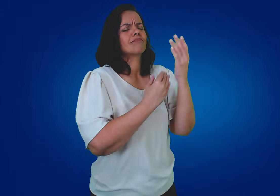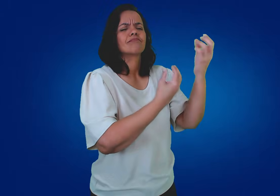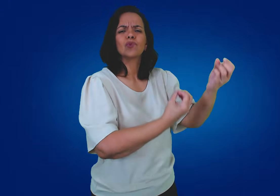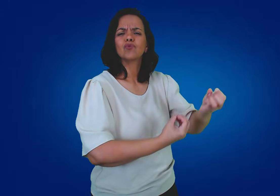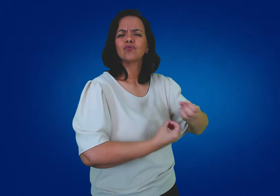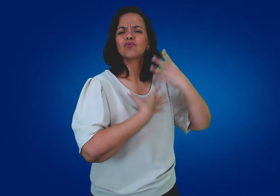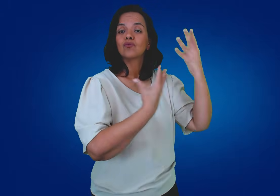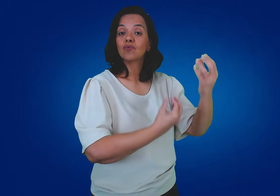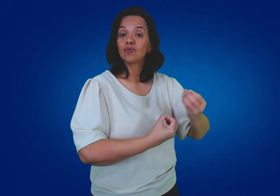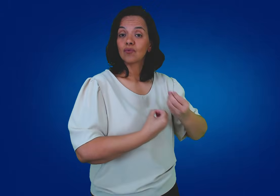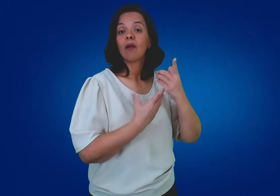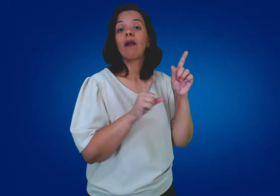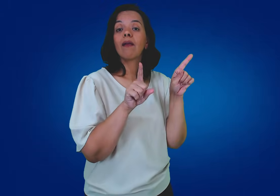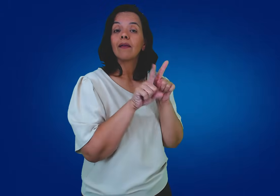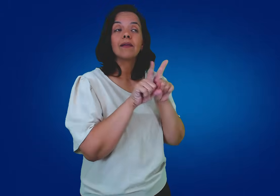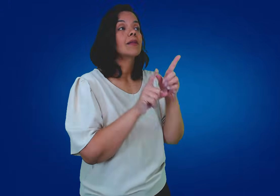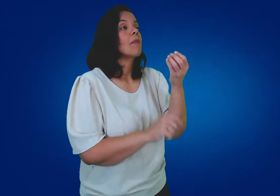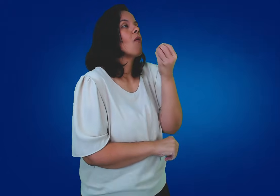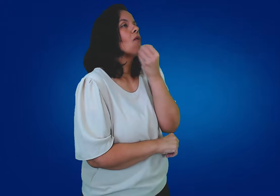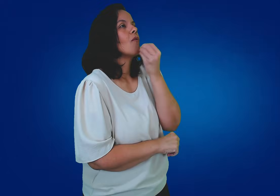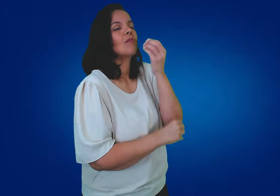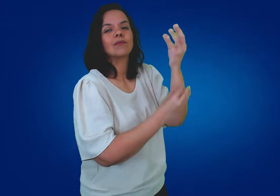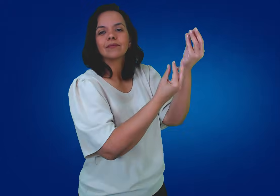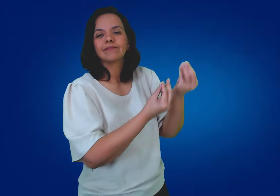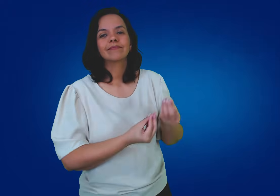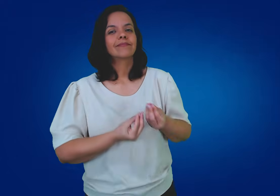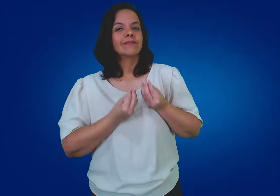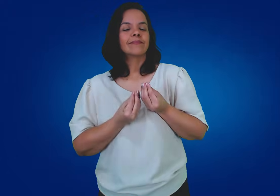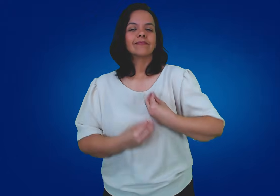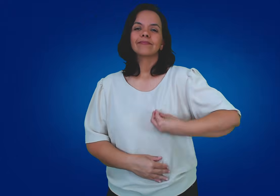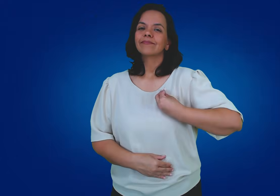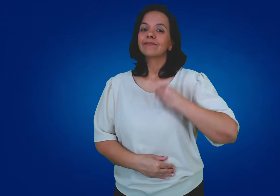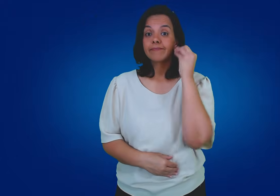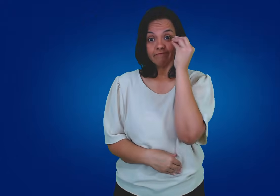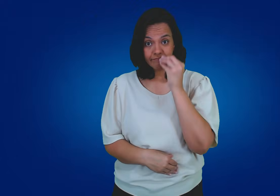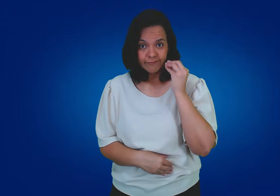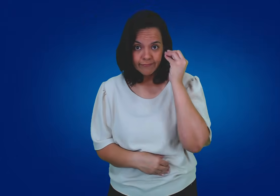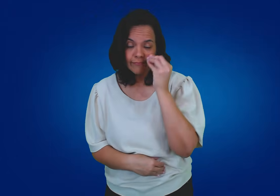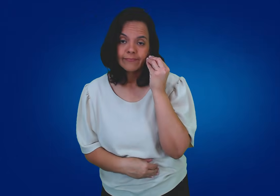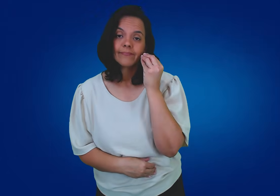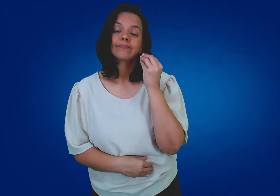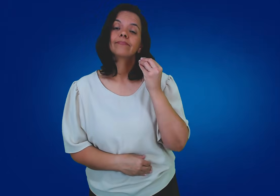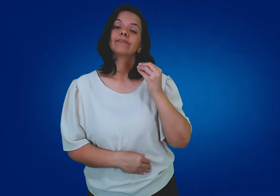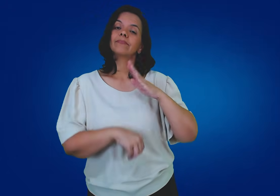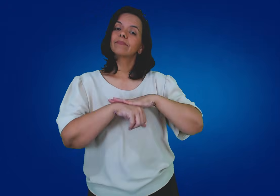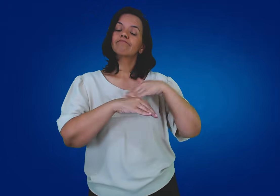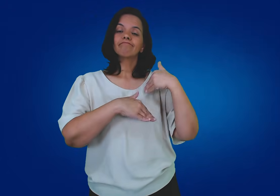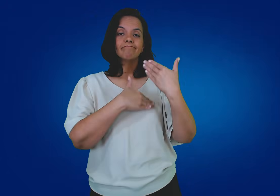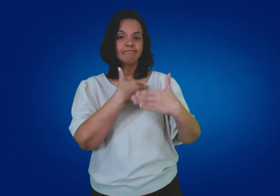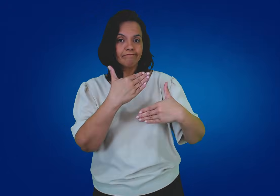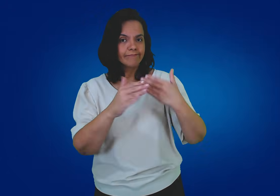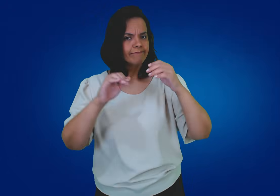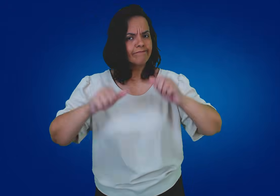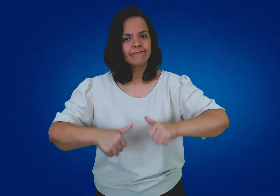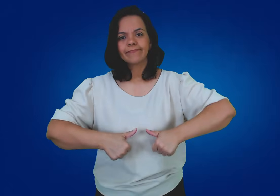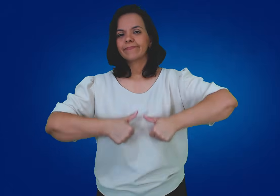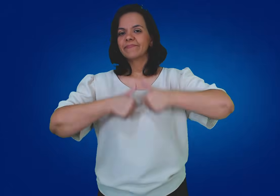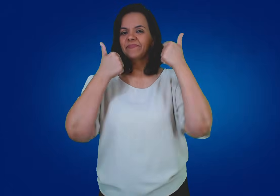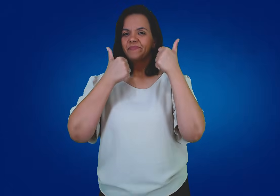Acreditar que eles querem nos ajudar, que eles querem nos ensinar, eles nos dão oportunidade para que através das experiências